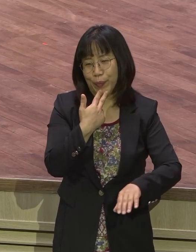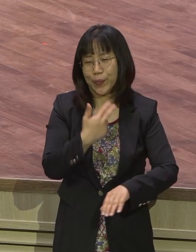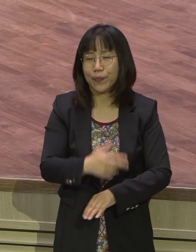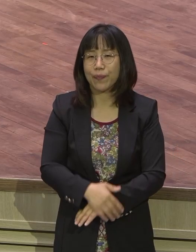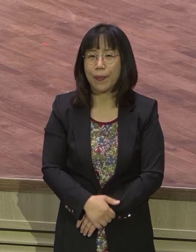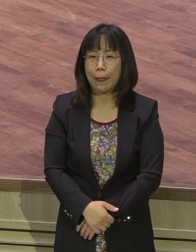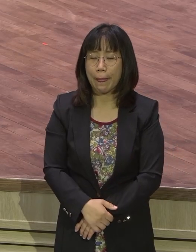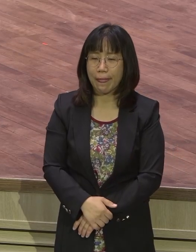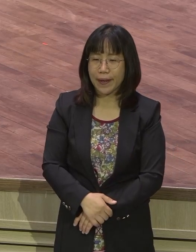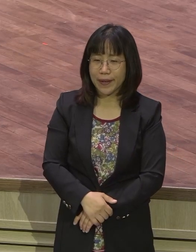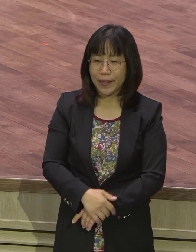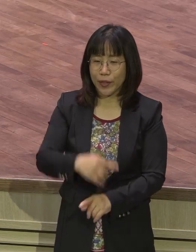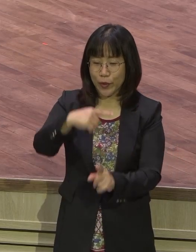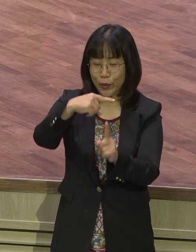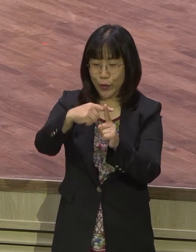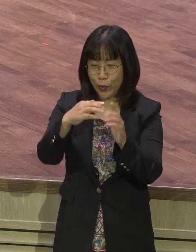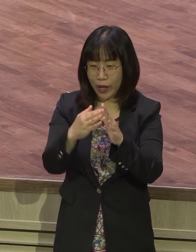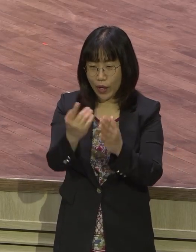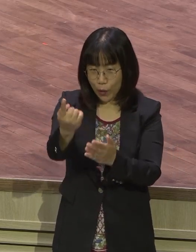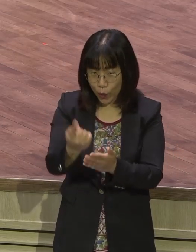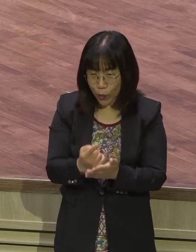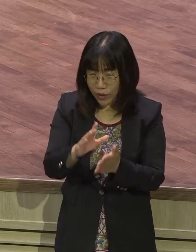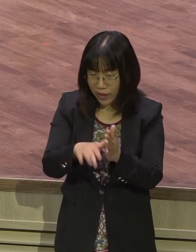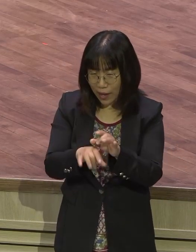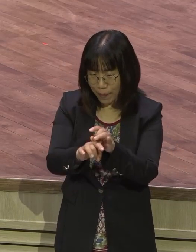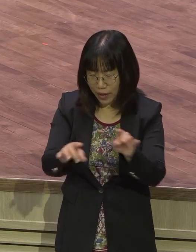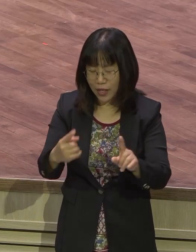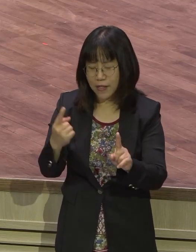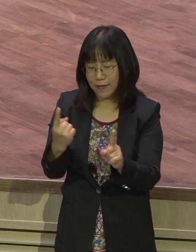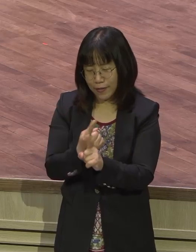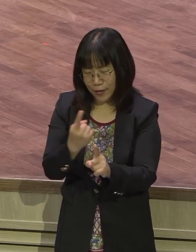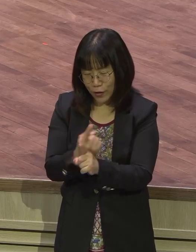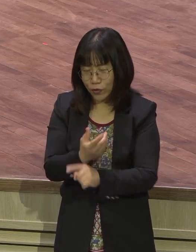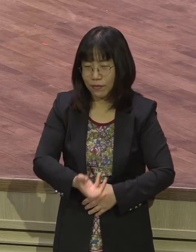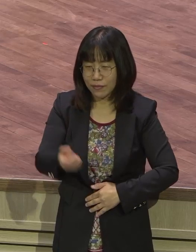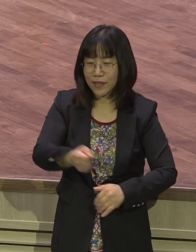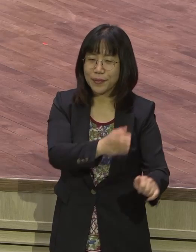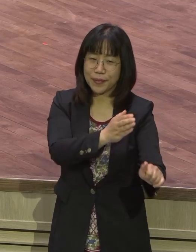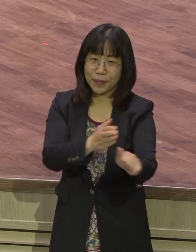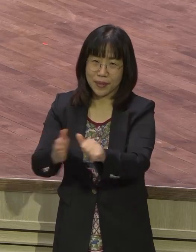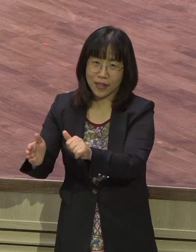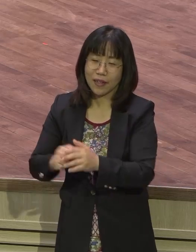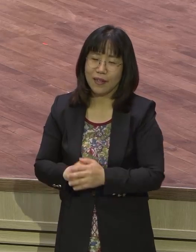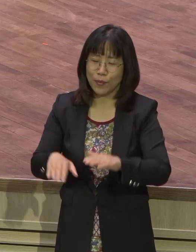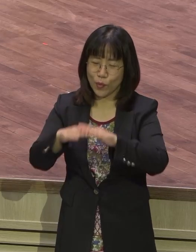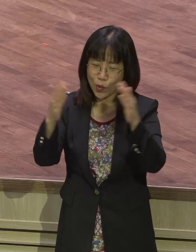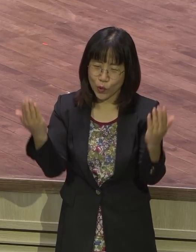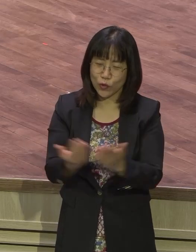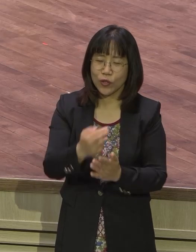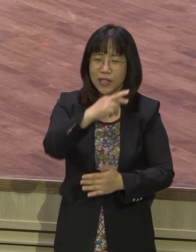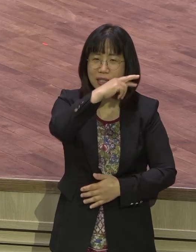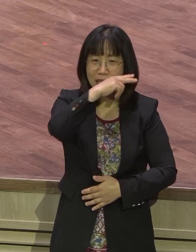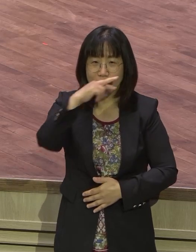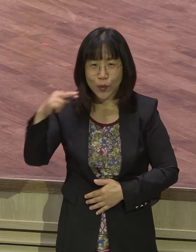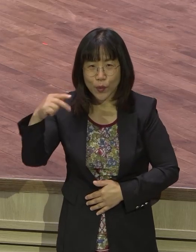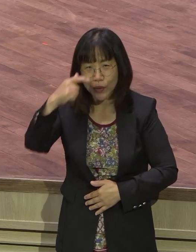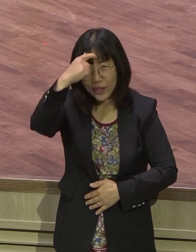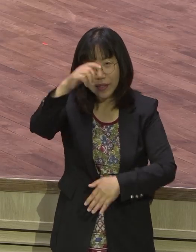교회 나올 때마다 여러분 모든 치유되기를 바랍니다 여기에 모든 충도들 향기로운 예배의